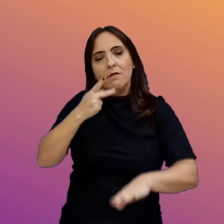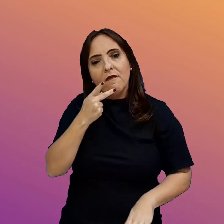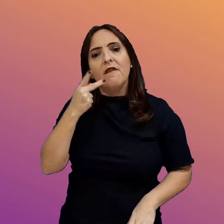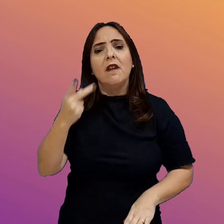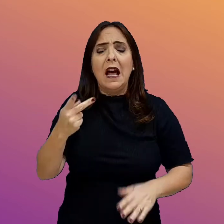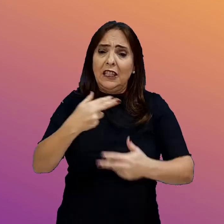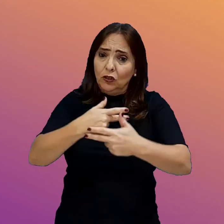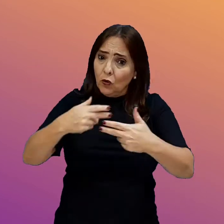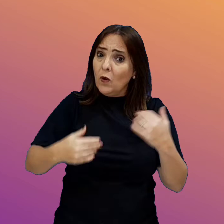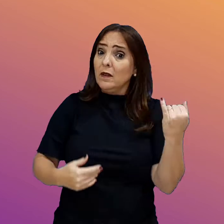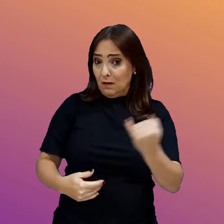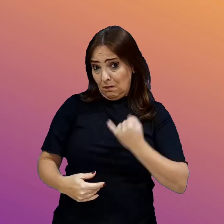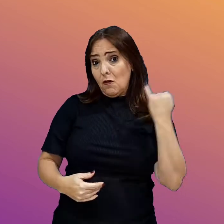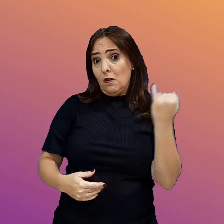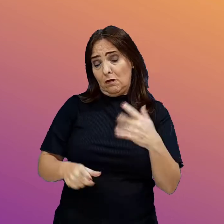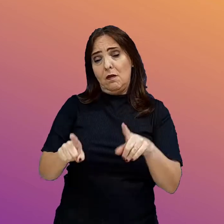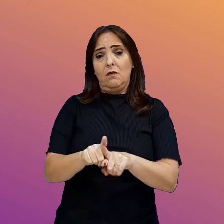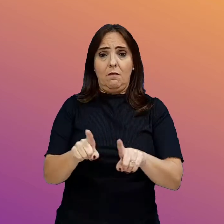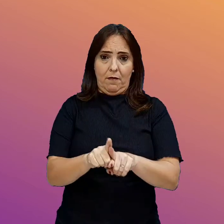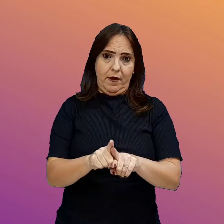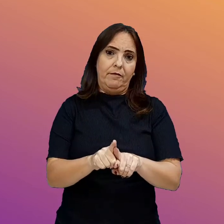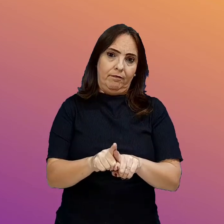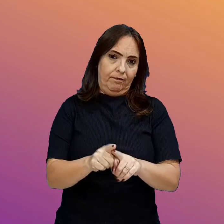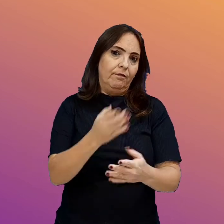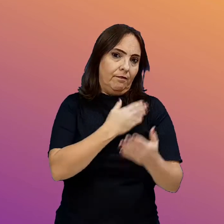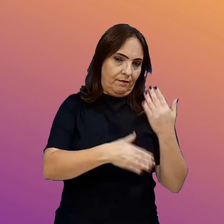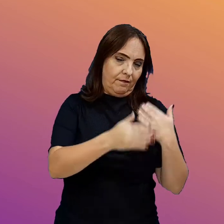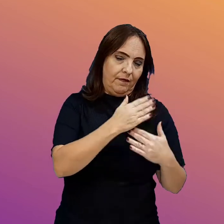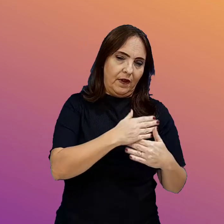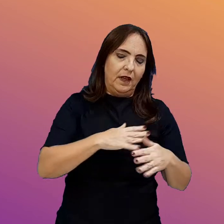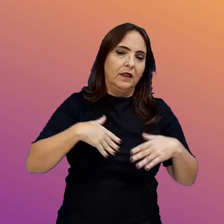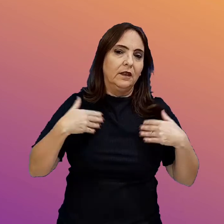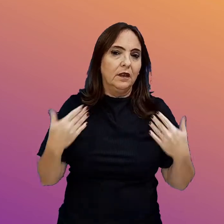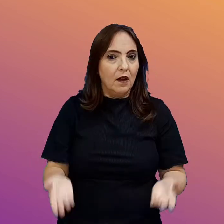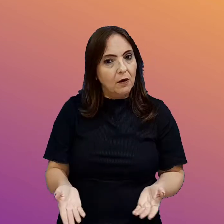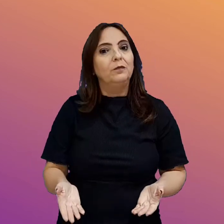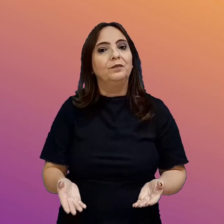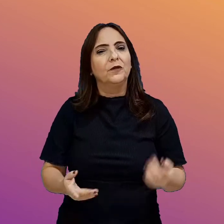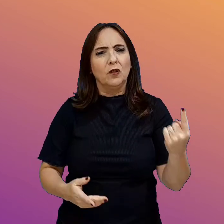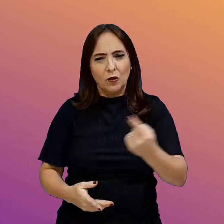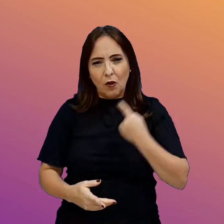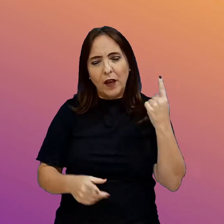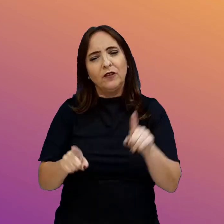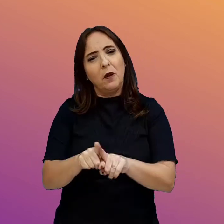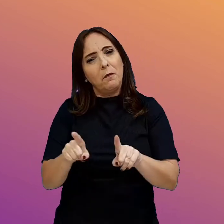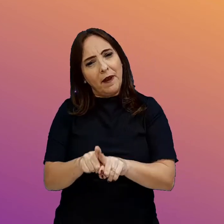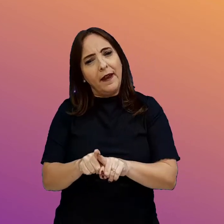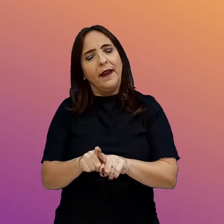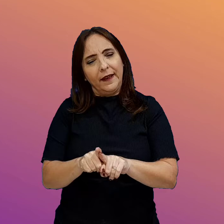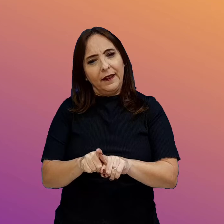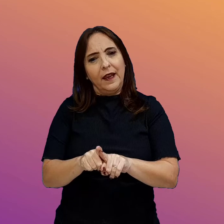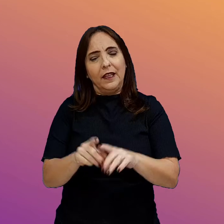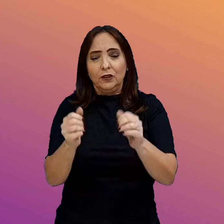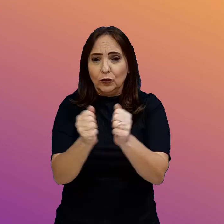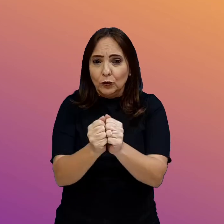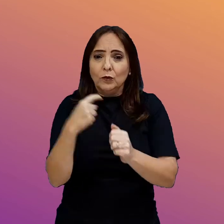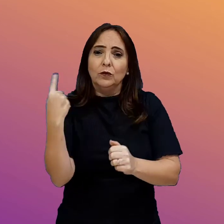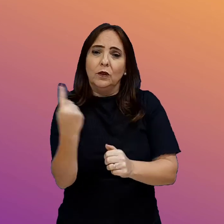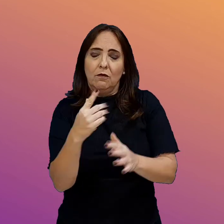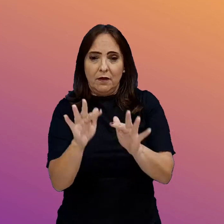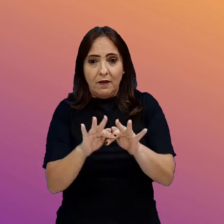Então, realmente, esse momento diante das nossas mesas, junto com as nossas